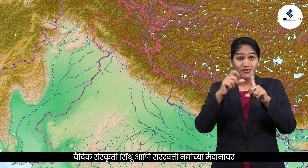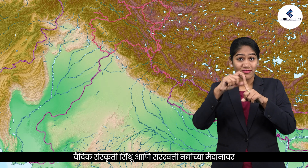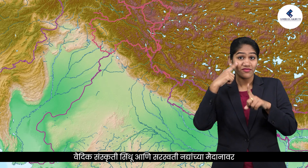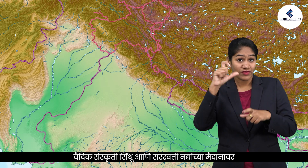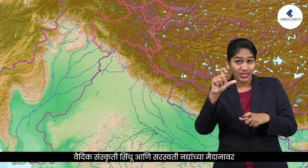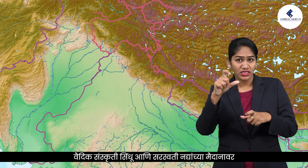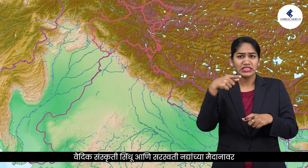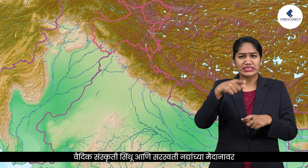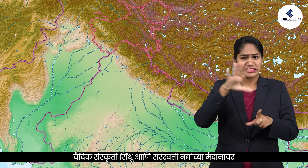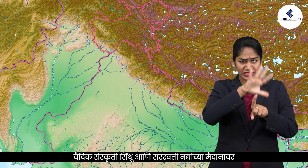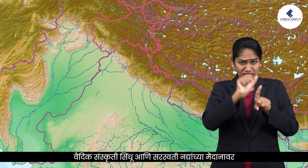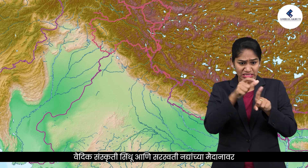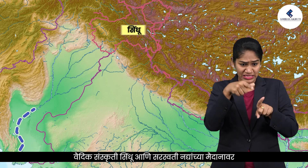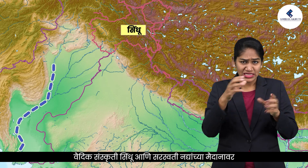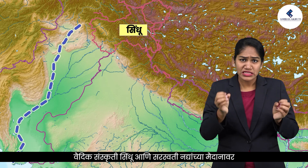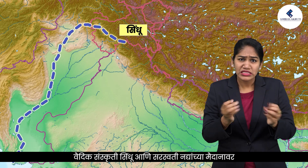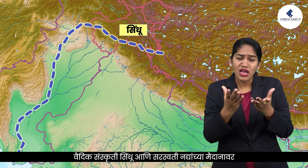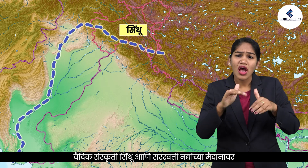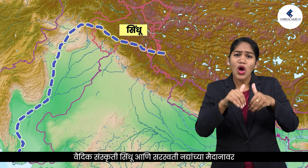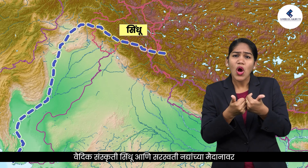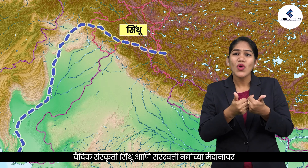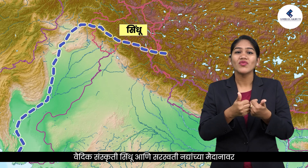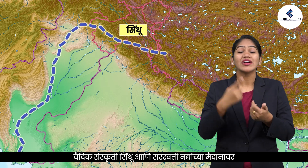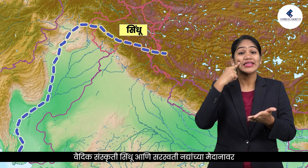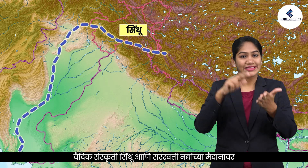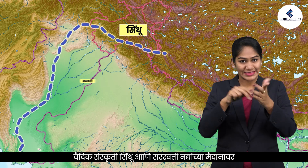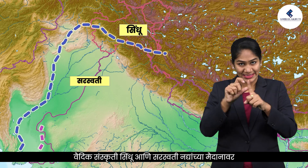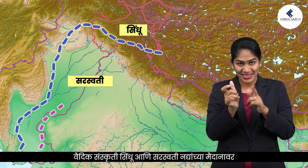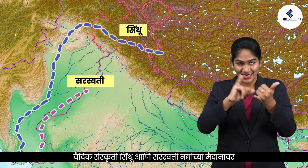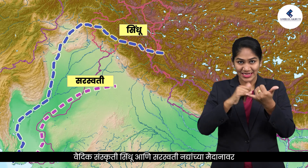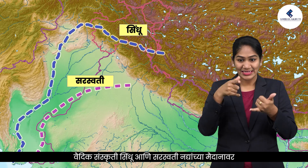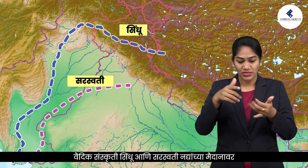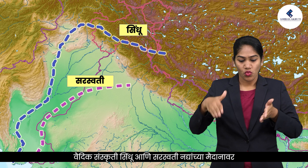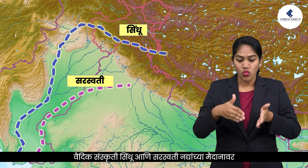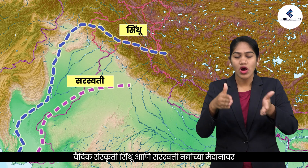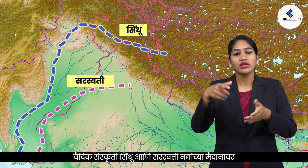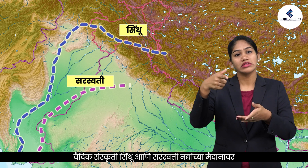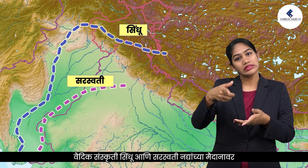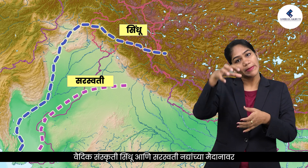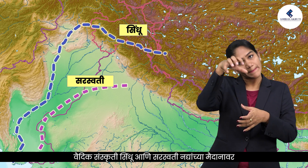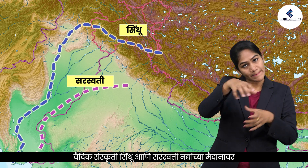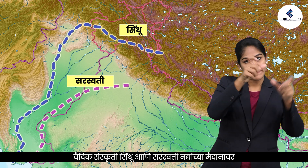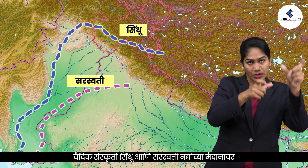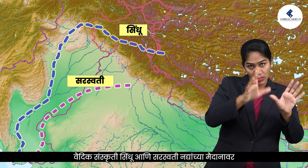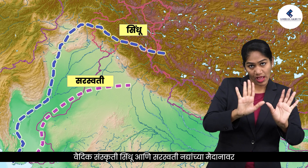वैदिक संस्कृती सिंधू आणि सरस्वती नद्यांच्या मैदानावर